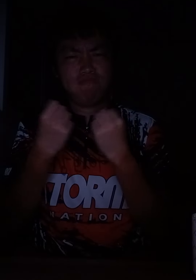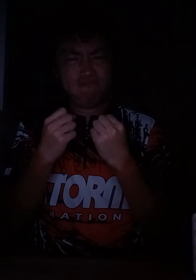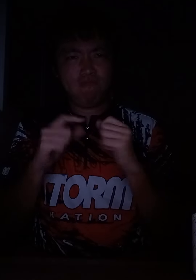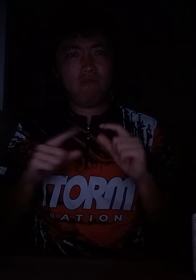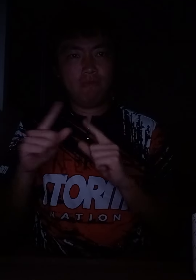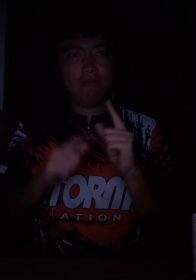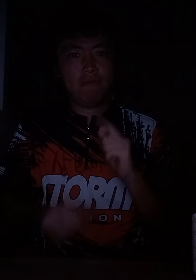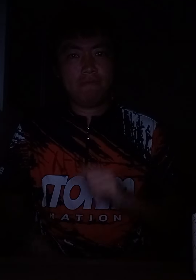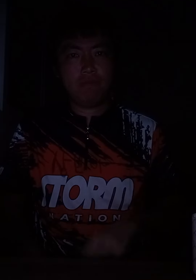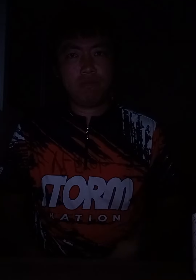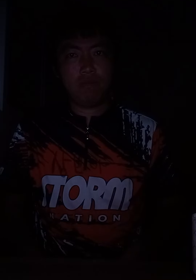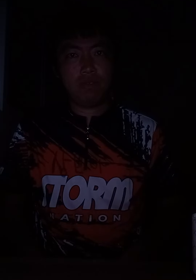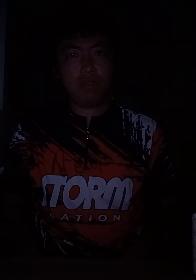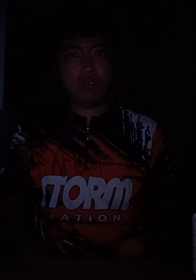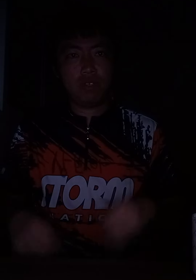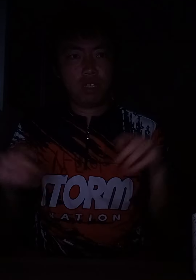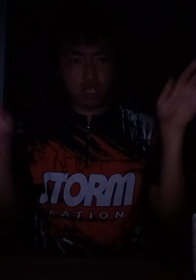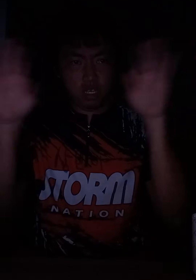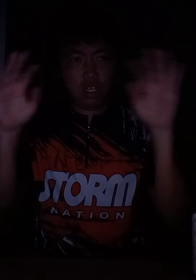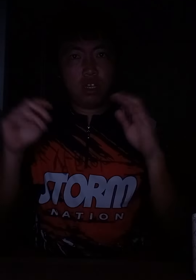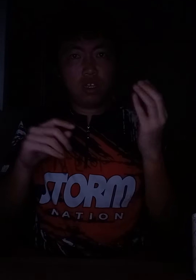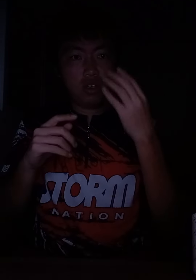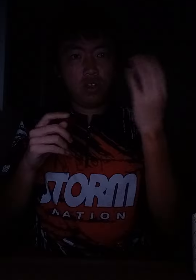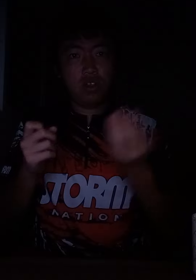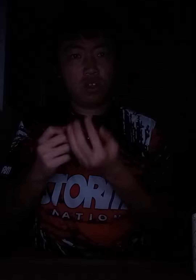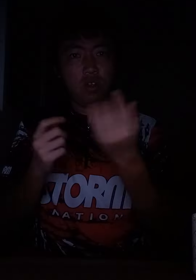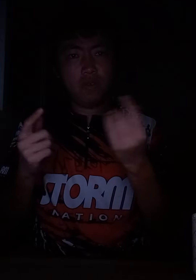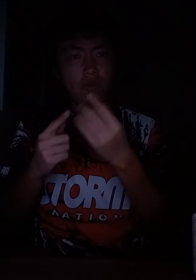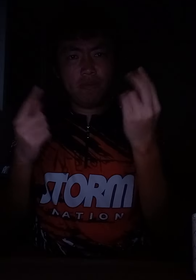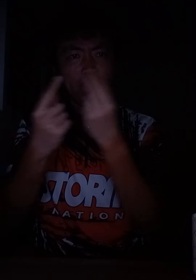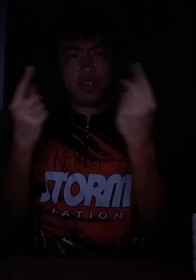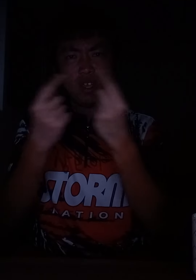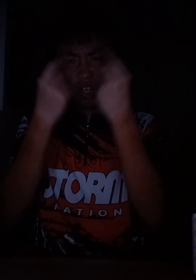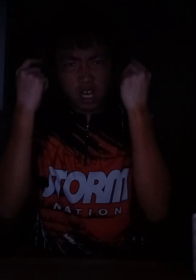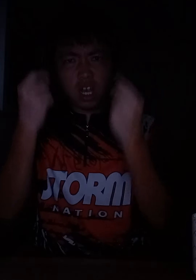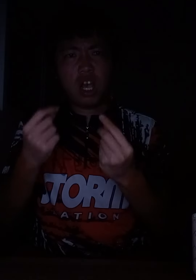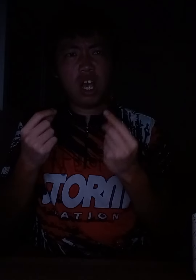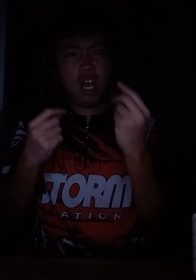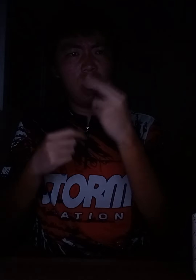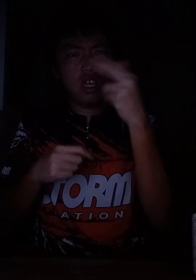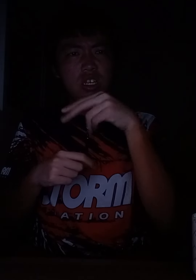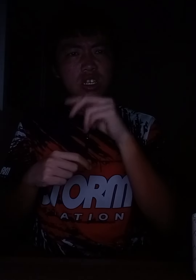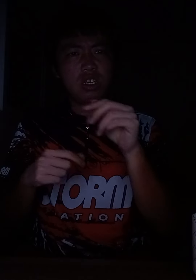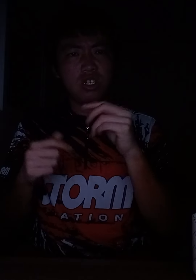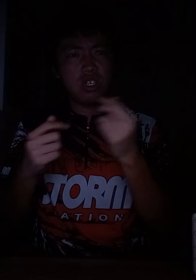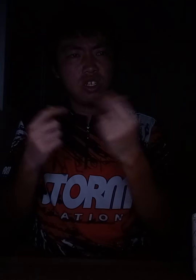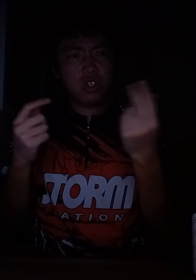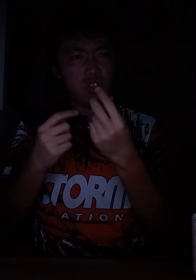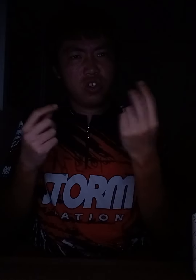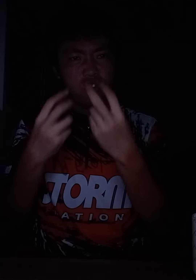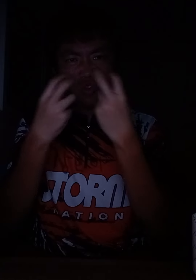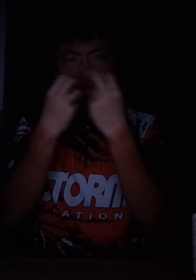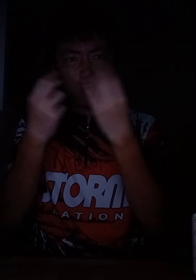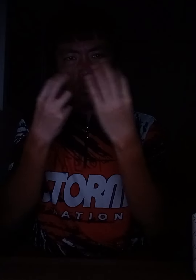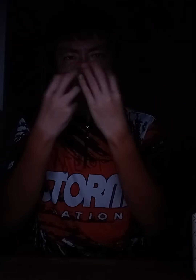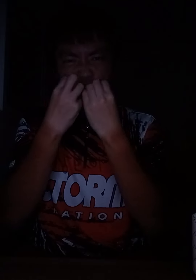했습니다. SRT 안에는 좀 밀폐된 공간인데 잠깐이라도 마스크 벗는 거 자체가 약간 마스크 손으로 꼭 눌러